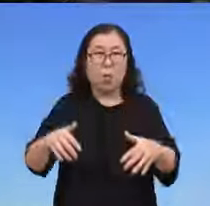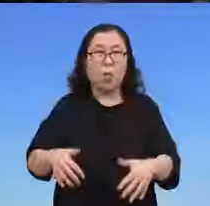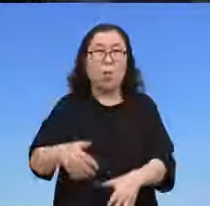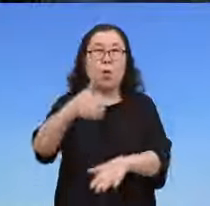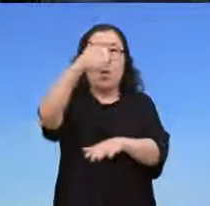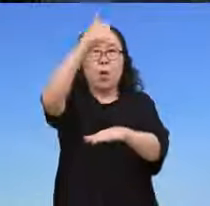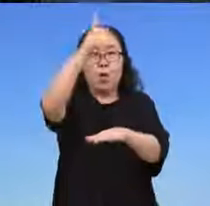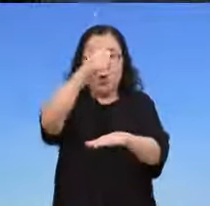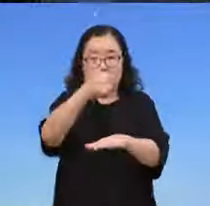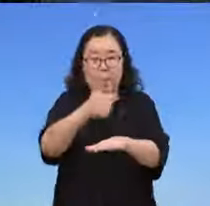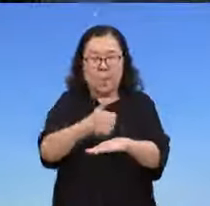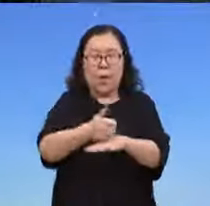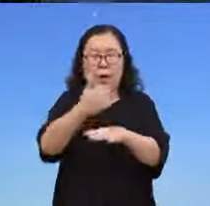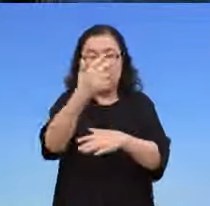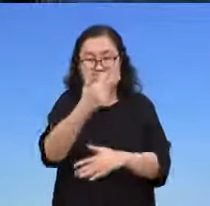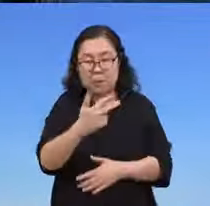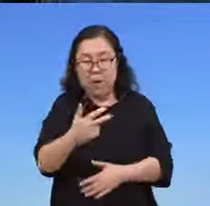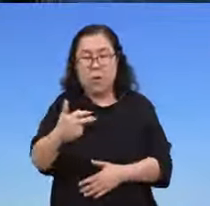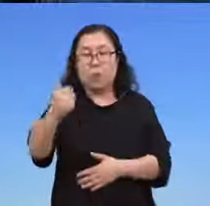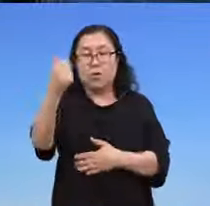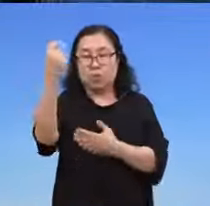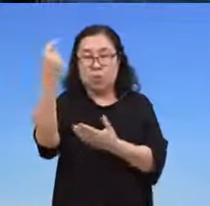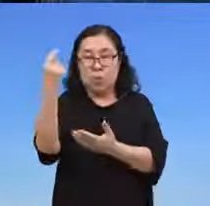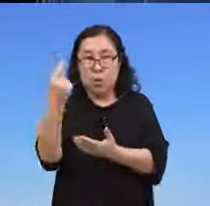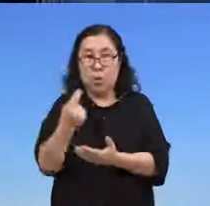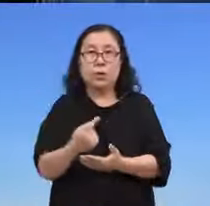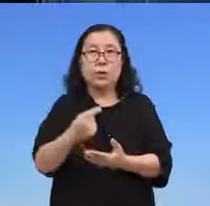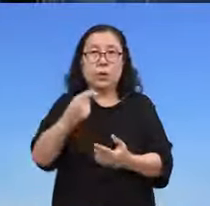마침내 주 오셔서